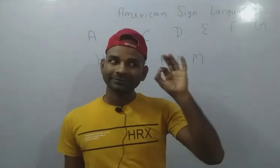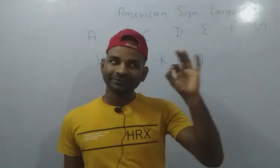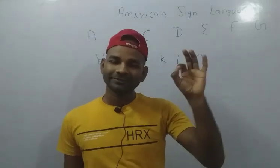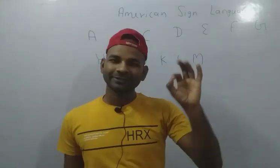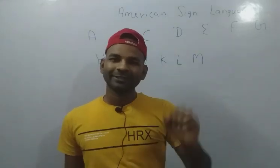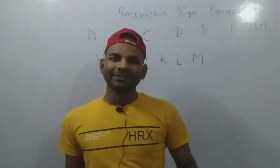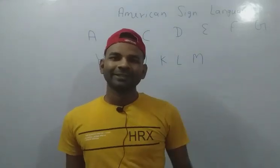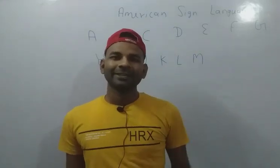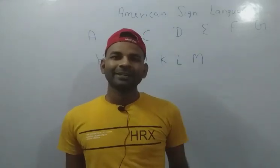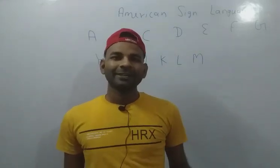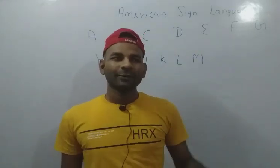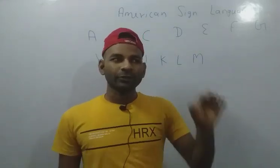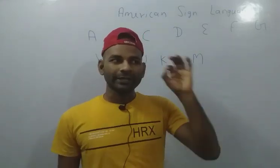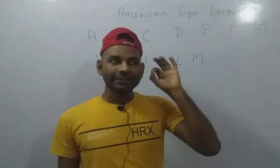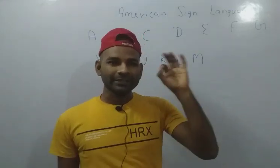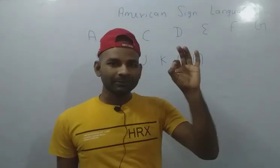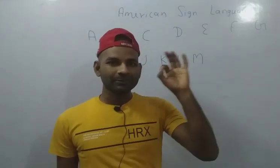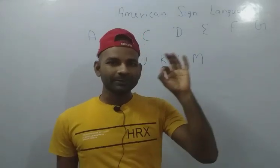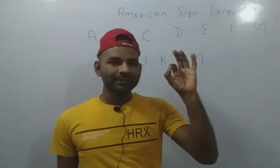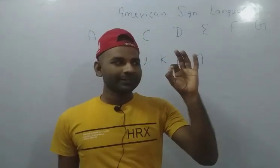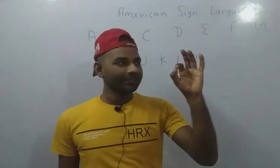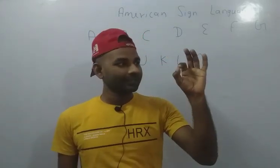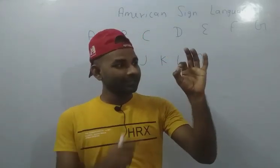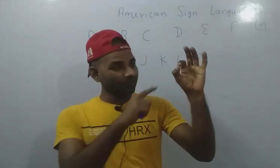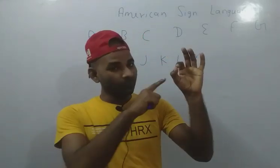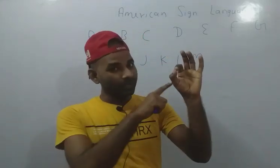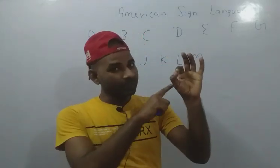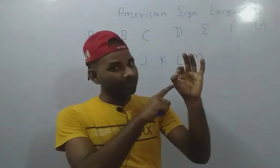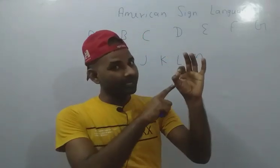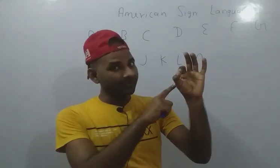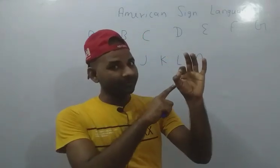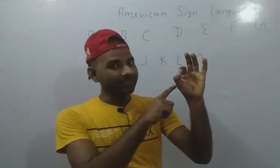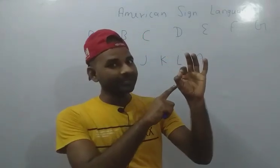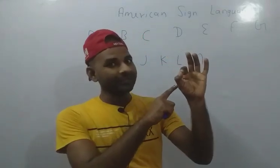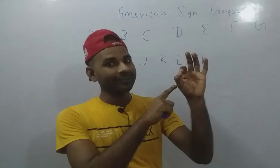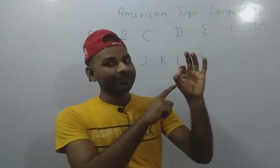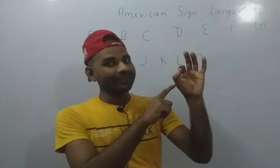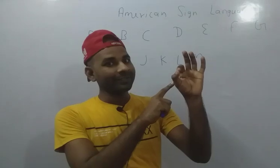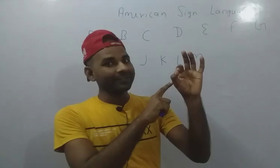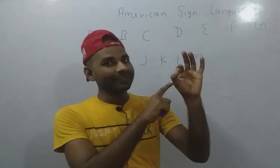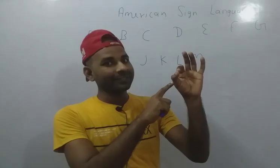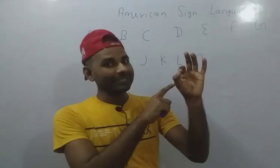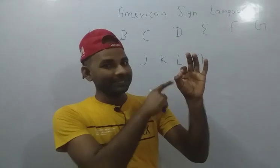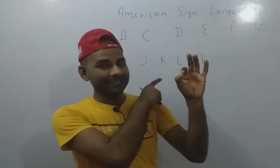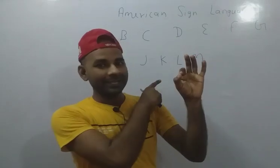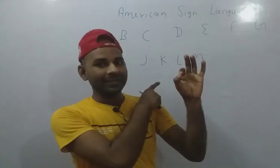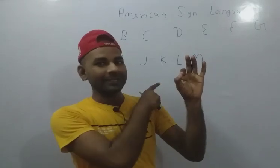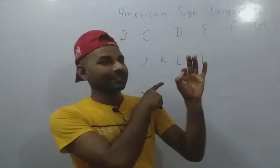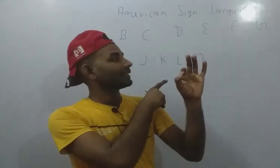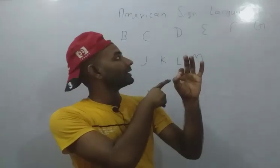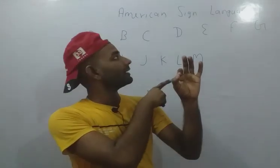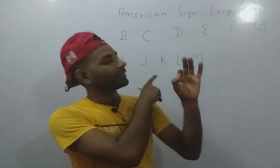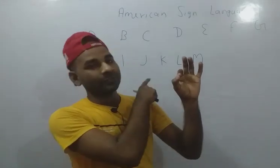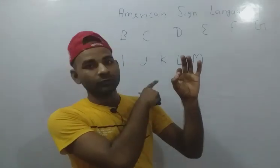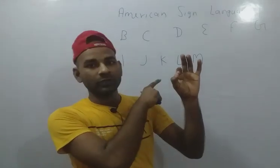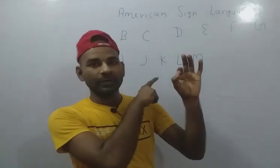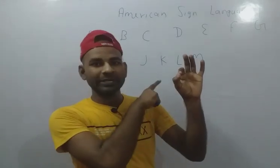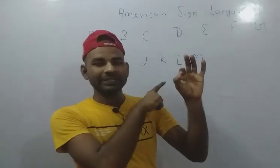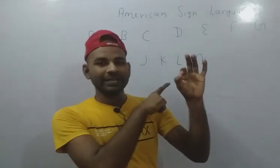और इसका मतलब समझते हैं, ये वही वाला एफ है इसी ASL का है जो अमेरिकन साइन